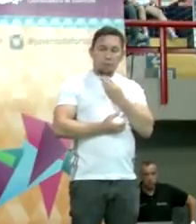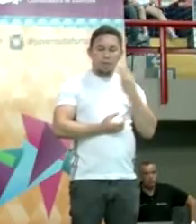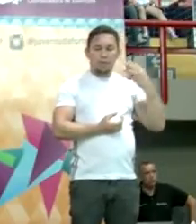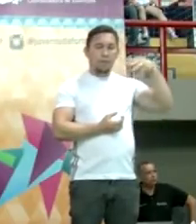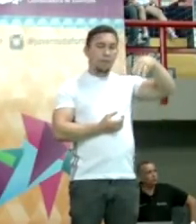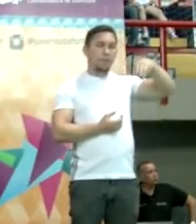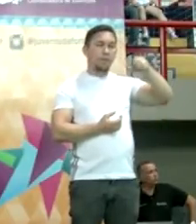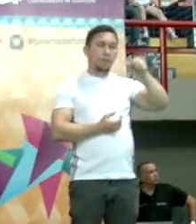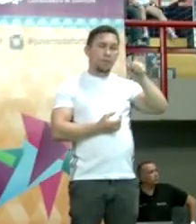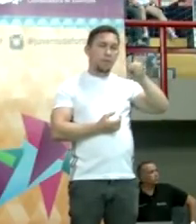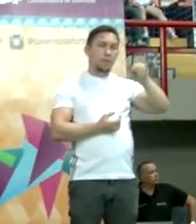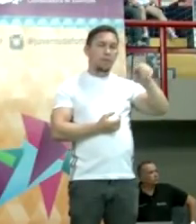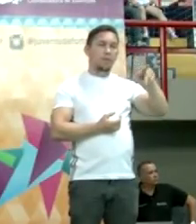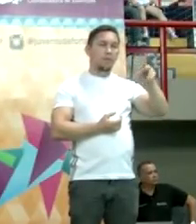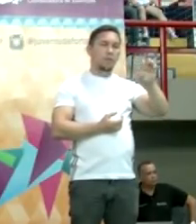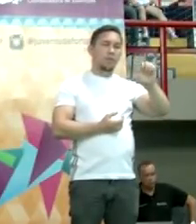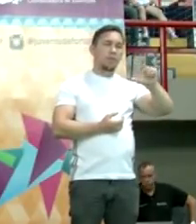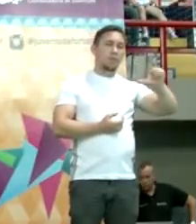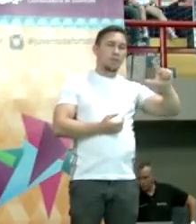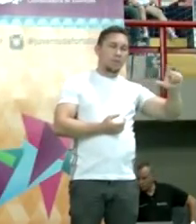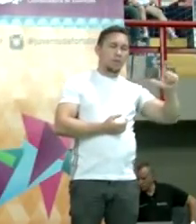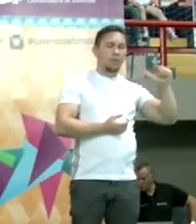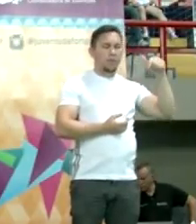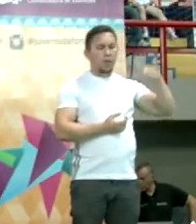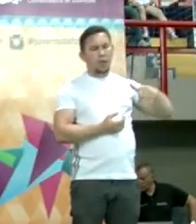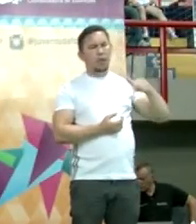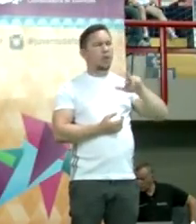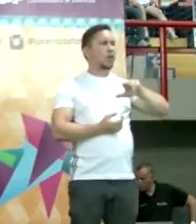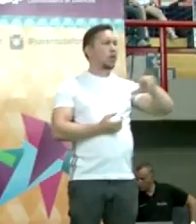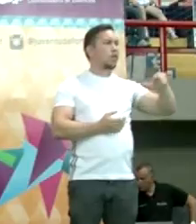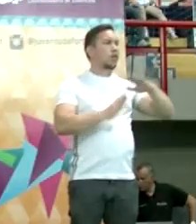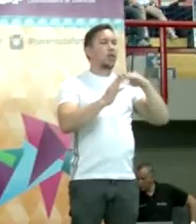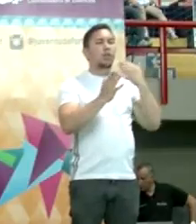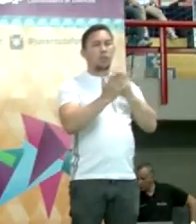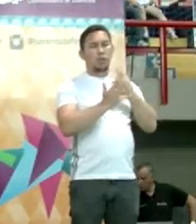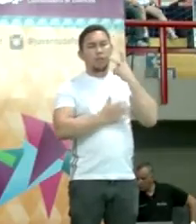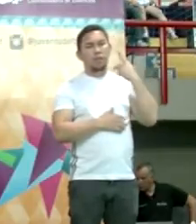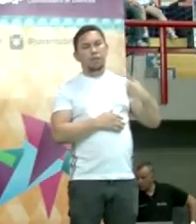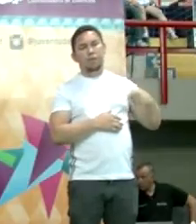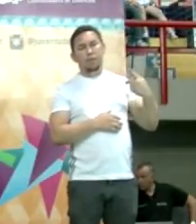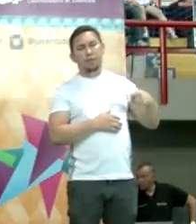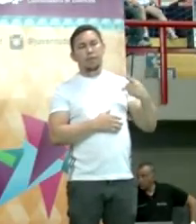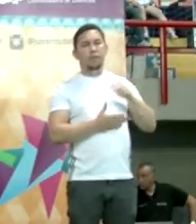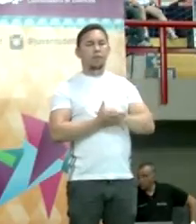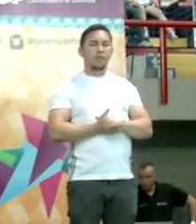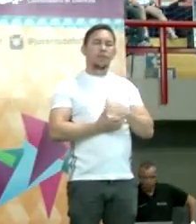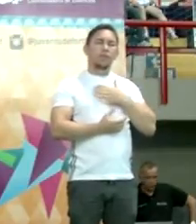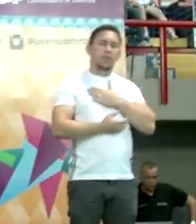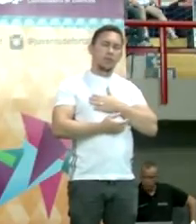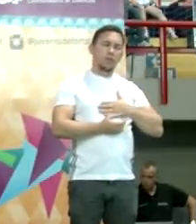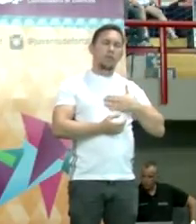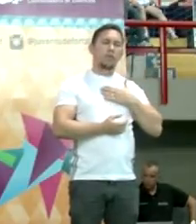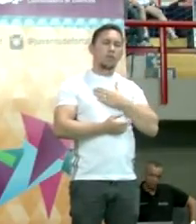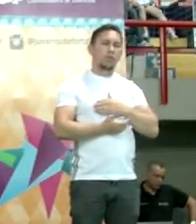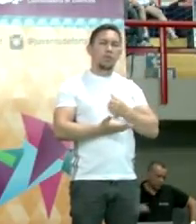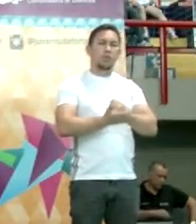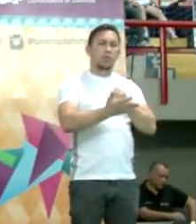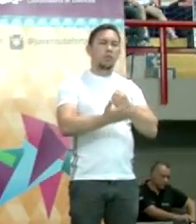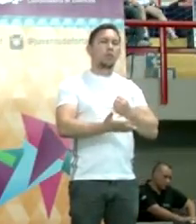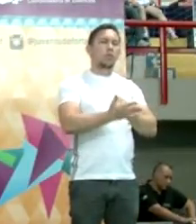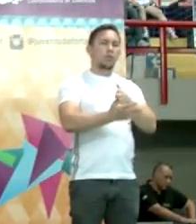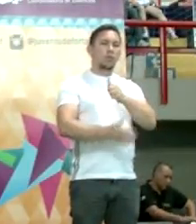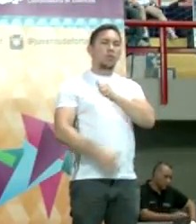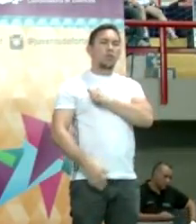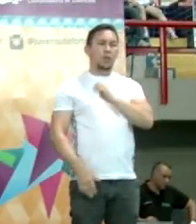de Química de várias escolas aqui no estado do Ceará, de várias escolas, e com muita honra ajudando aqui no projeto